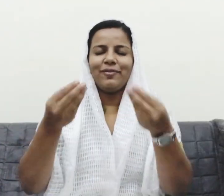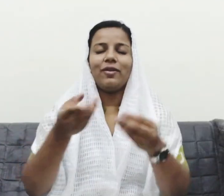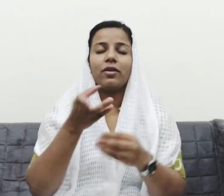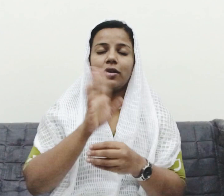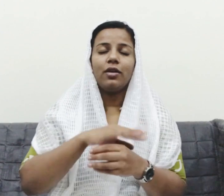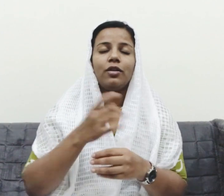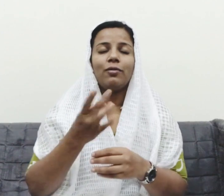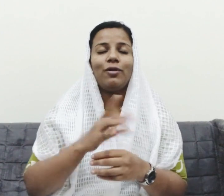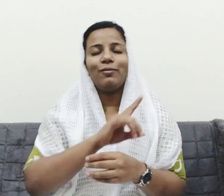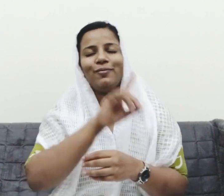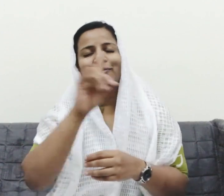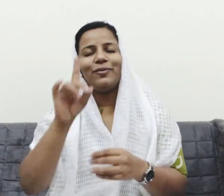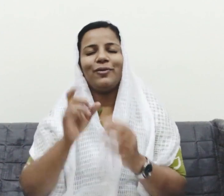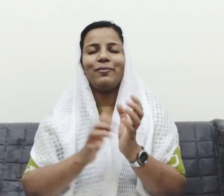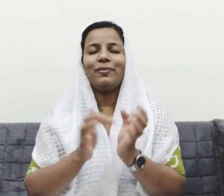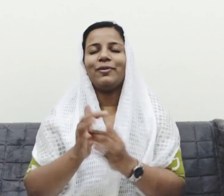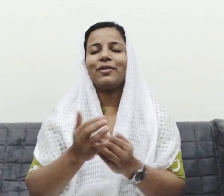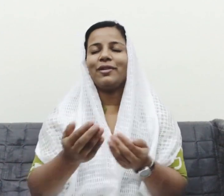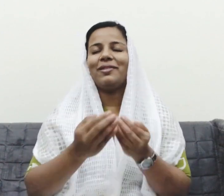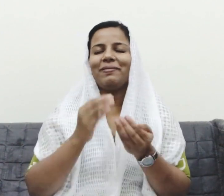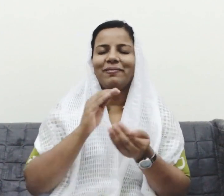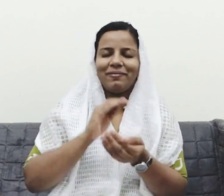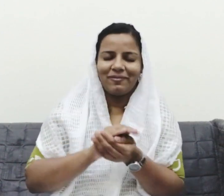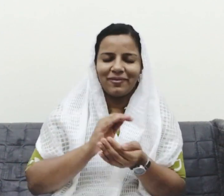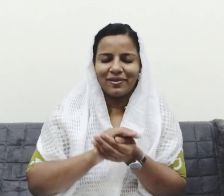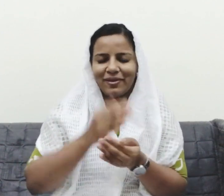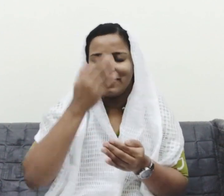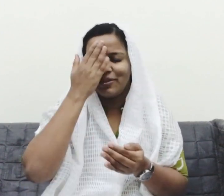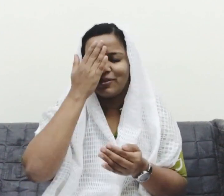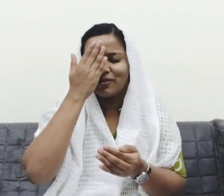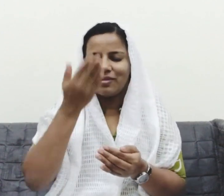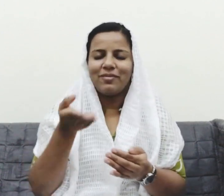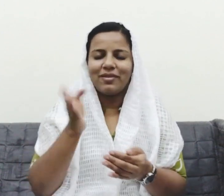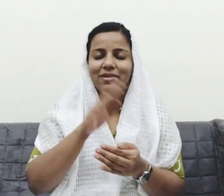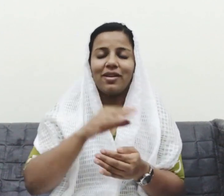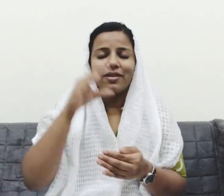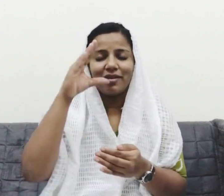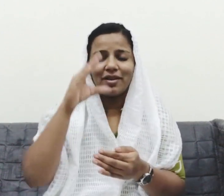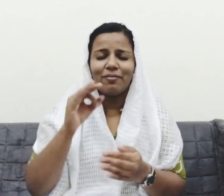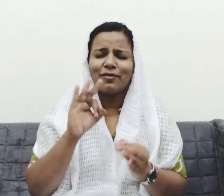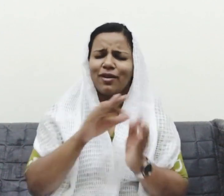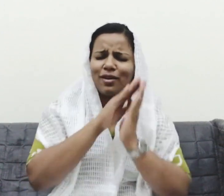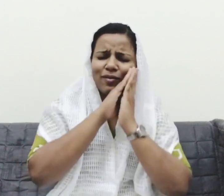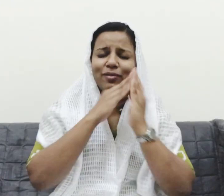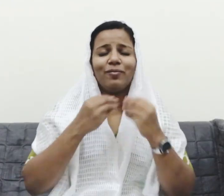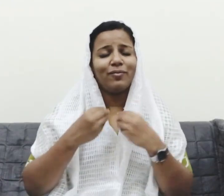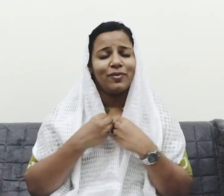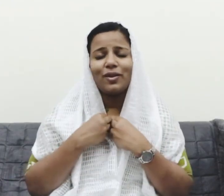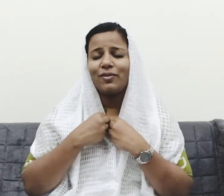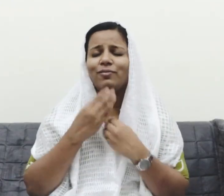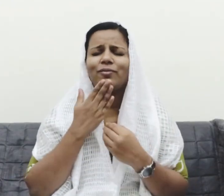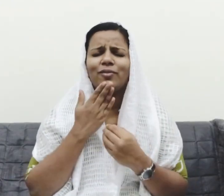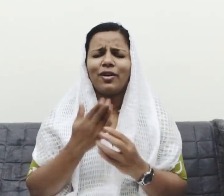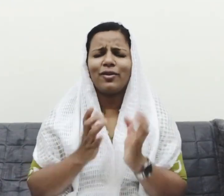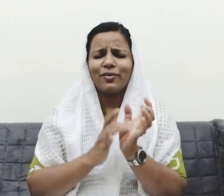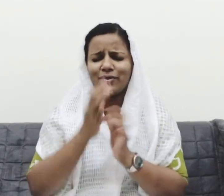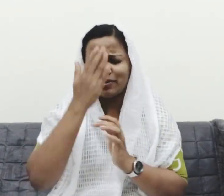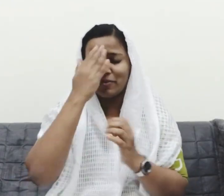പറയുന്നു. കഴിഞ്ഞ പകൽക്കാലം മുഴുവൻ ഞങ്ങളുടെ കർത്താവ് ഞങ്ങളെ കാത്തു പരിപാലിച്ചല്ലോ. സ്തോത്രം. കഴിഞ്ഞ രാത്രിയും ഞങ്ങൾക്ക് നല്ല ഉറക്കം തന്നല്ലോ. നന്ദിയോടെ സ്തോത്രം.